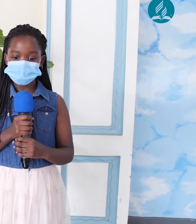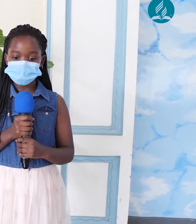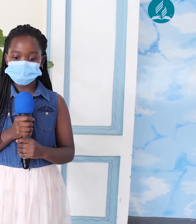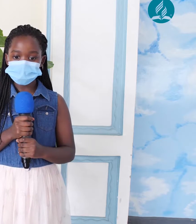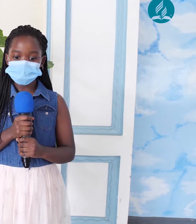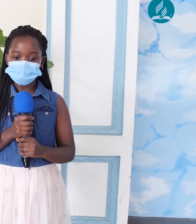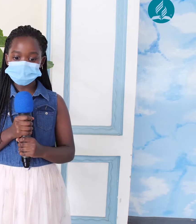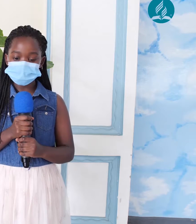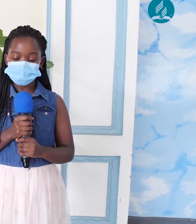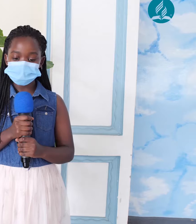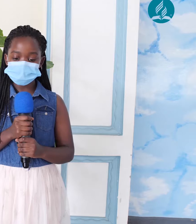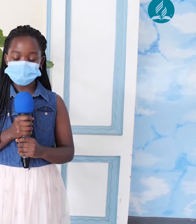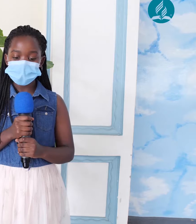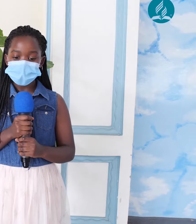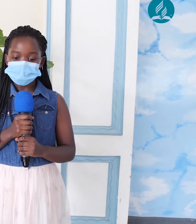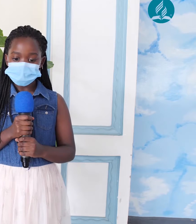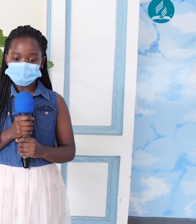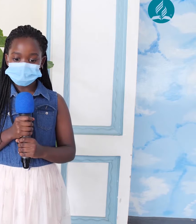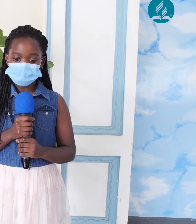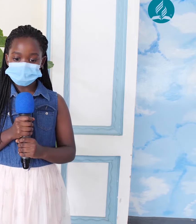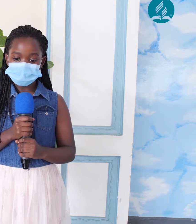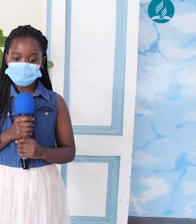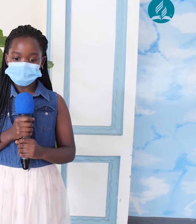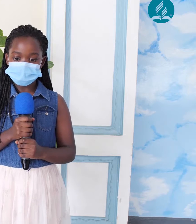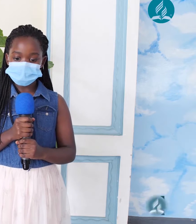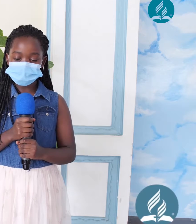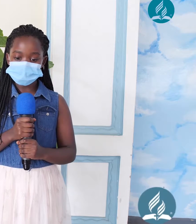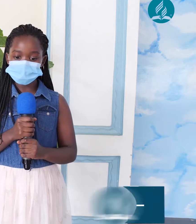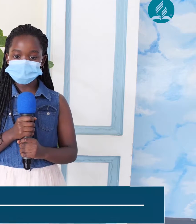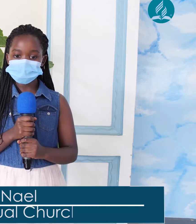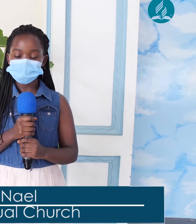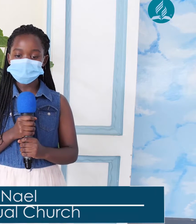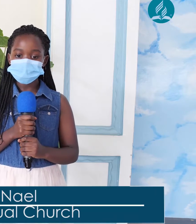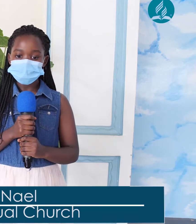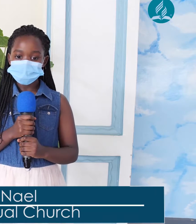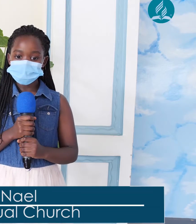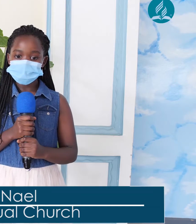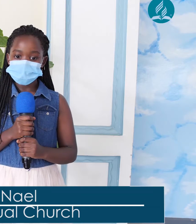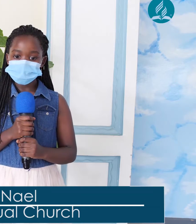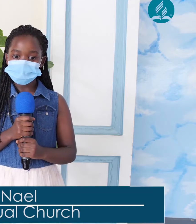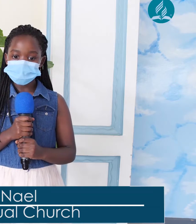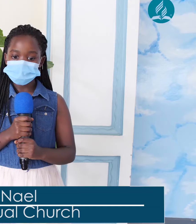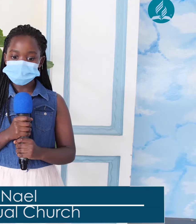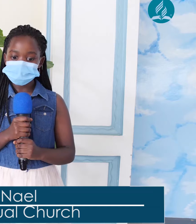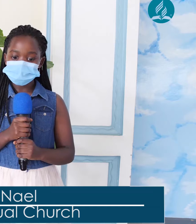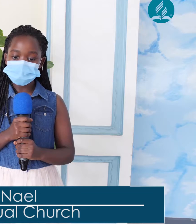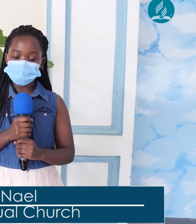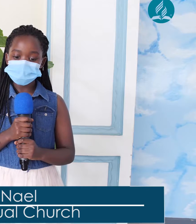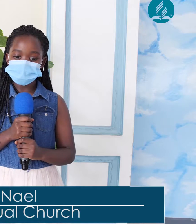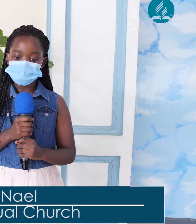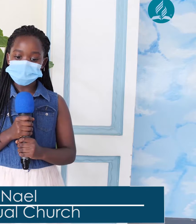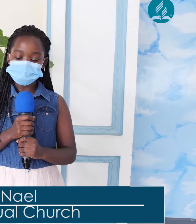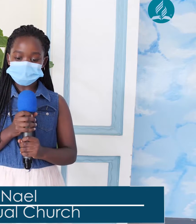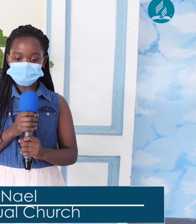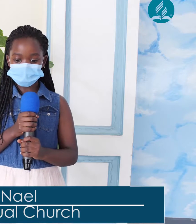Esteri ageze igihe cye kigeze cyo kumurikirwa umwami Ahasuwerusi. Nuko ajyanwa mu nzu